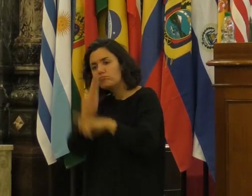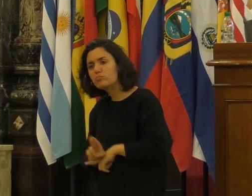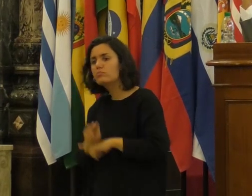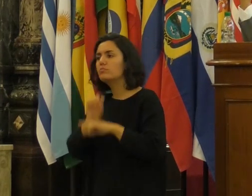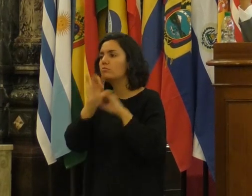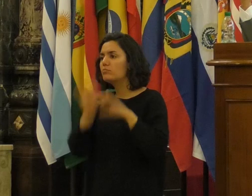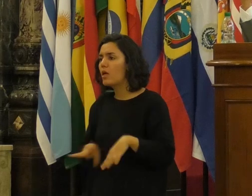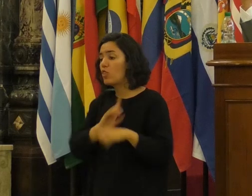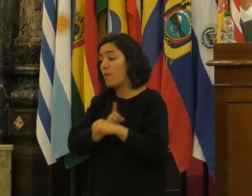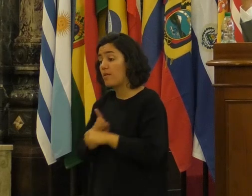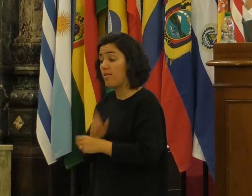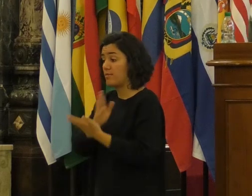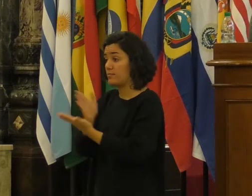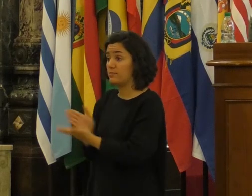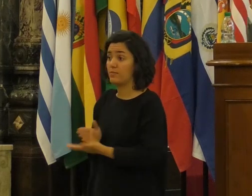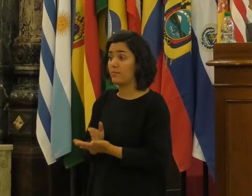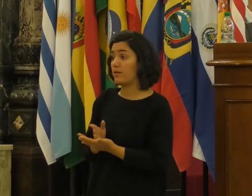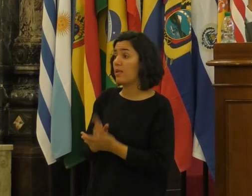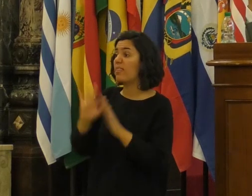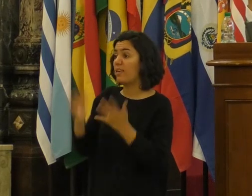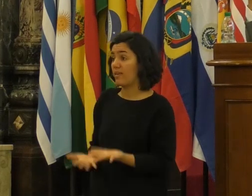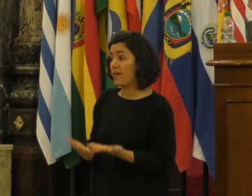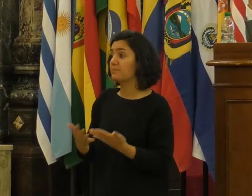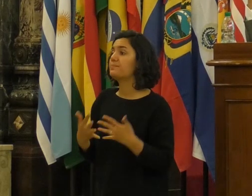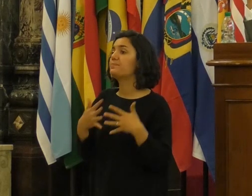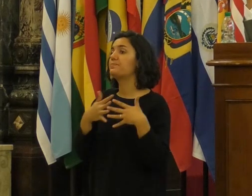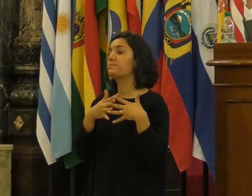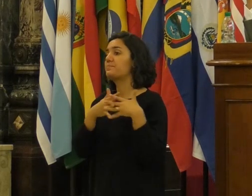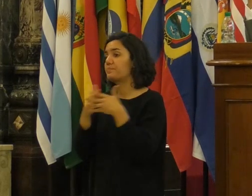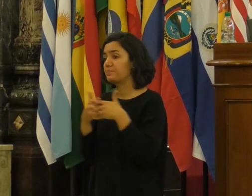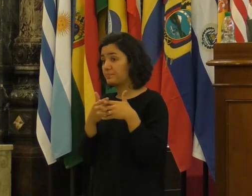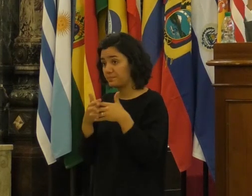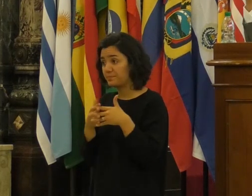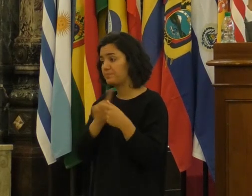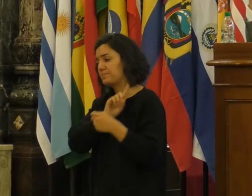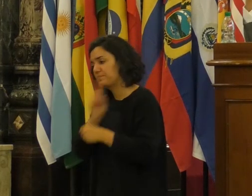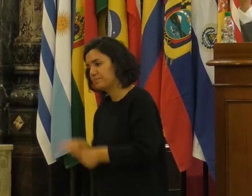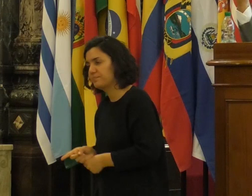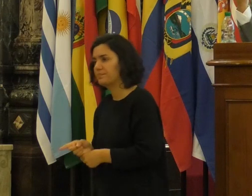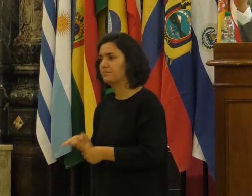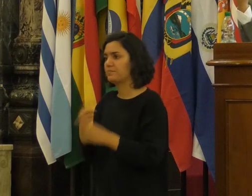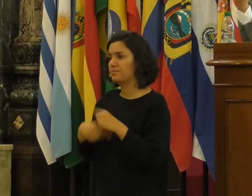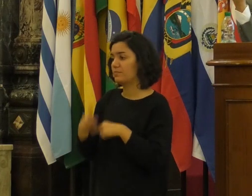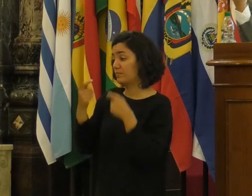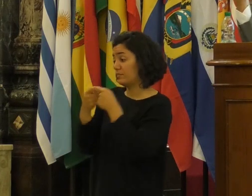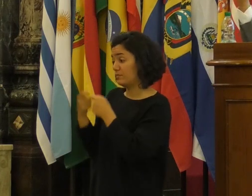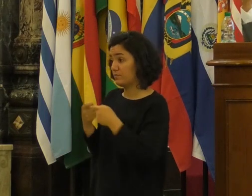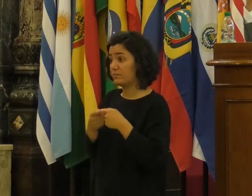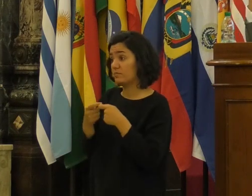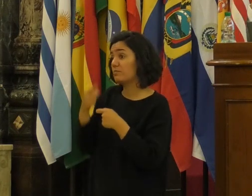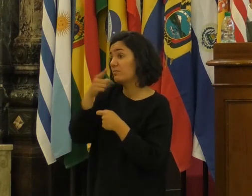dominantemente por muchas disciplinas sean las normas de la American Psychological Association, porque es una asociación